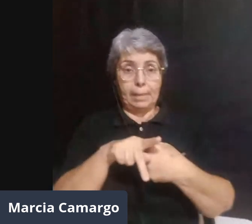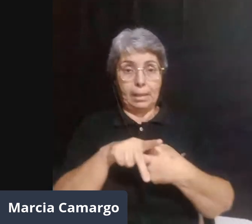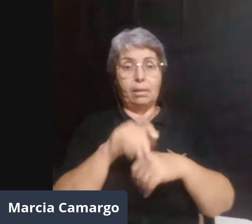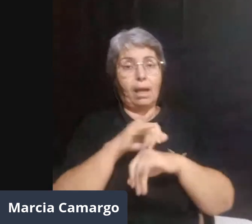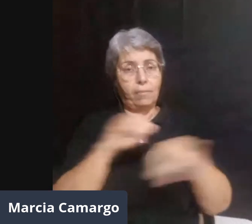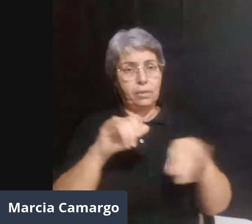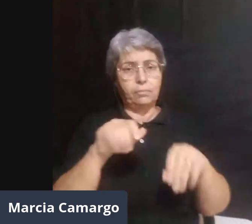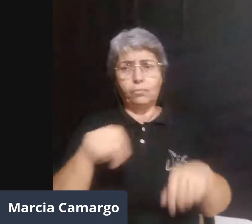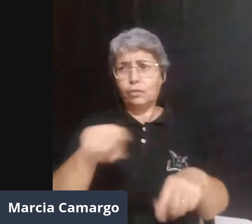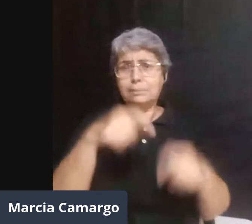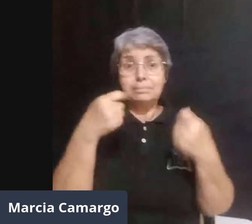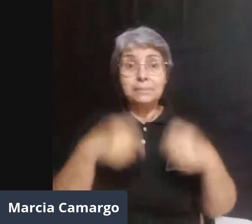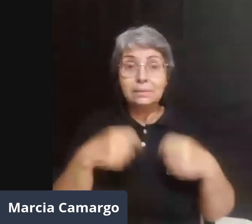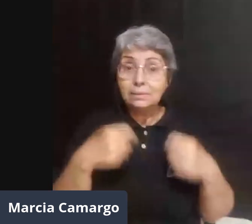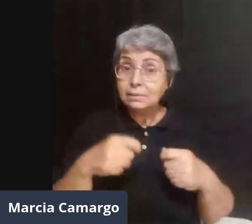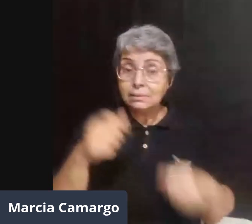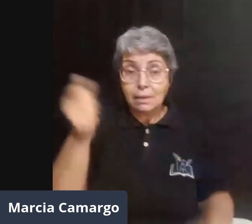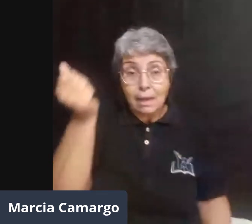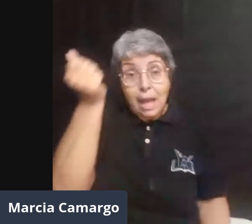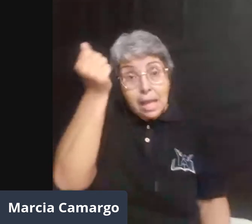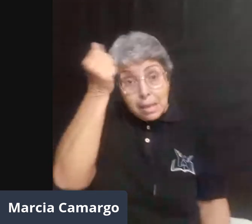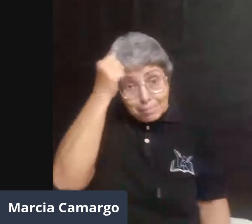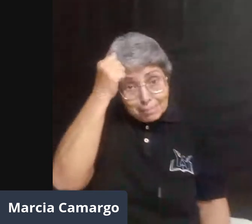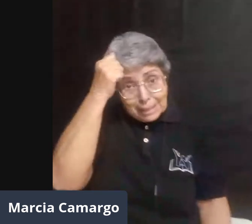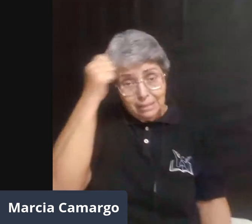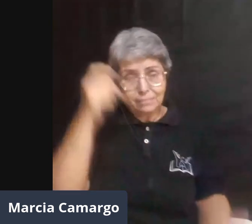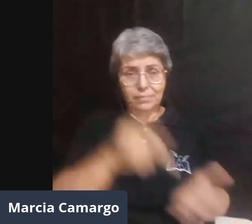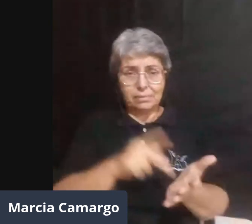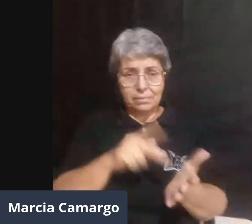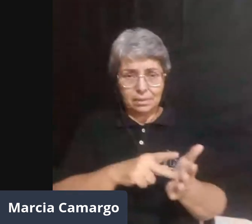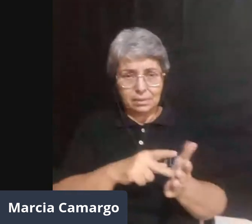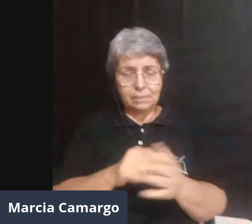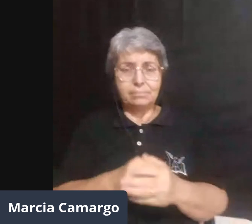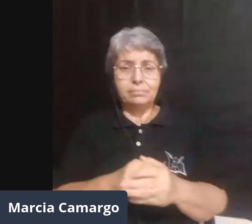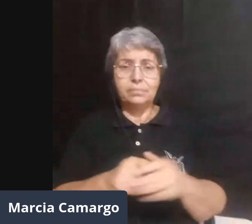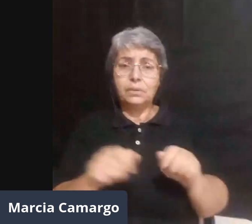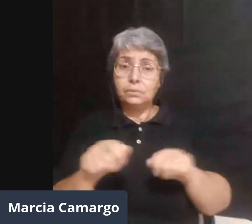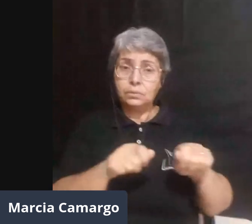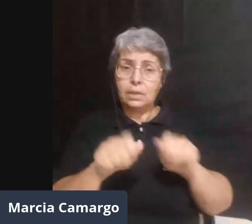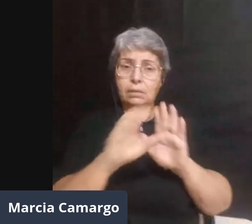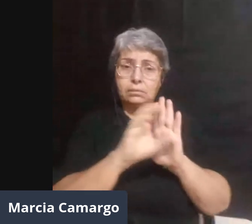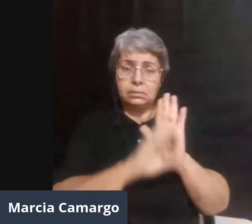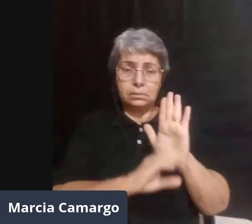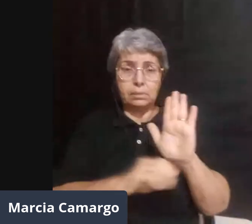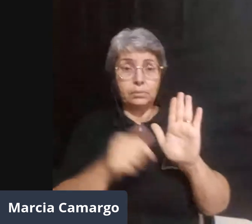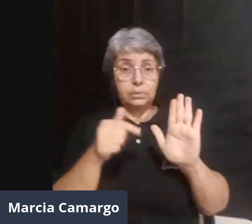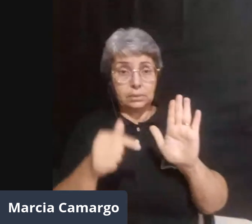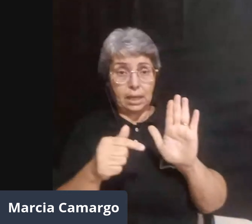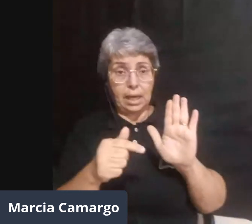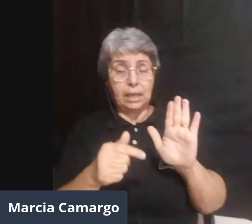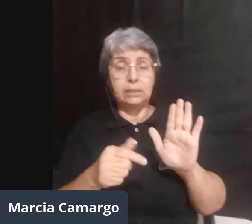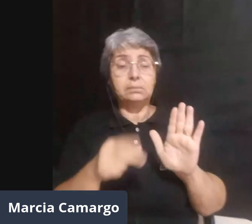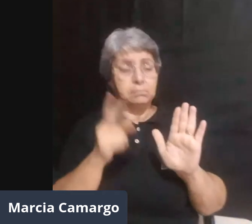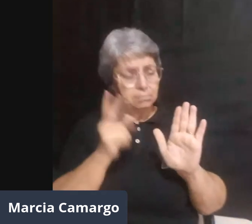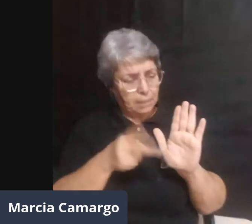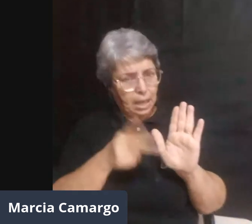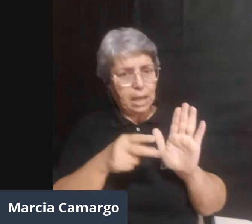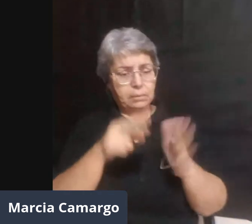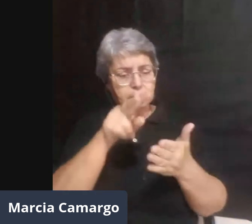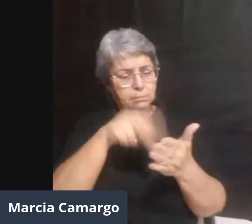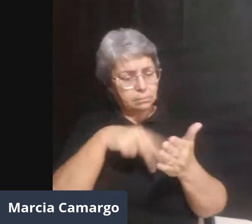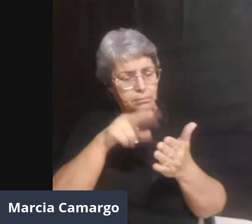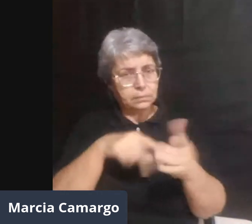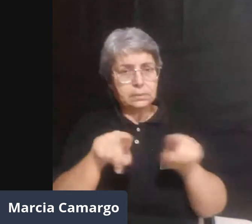arrependei-vos. No mesmo livro, no capítulo 7 do livro de Atos, nós temos o discurso de